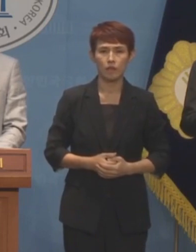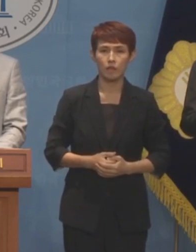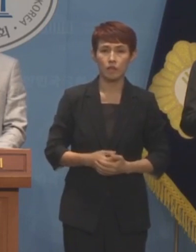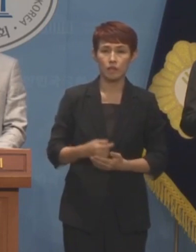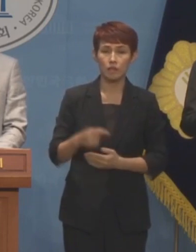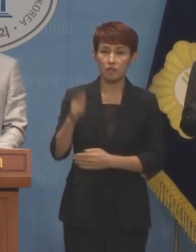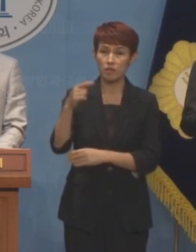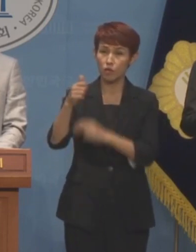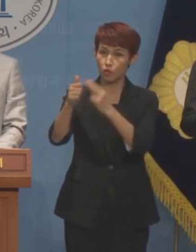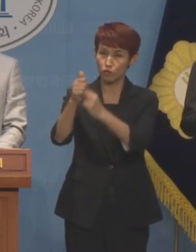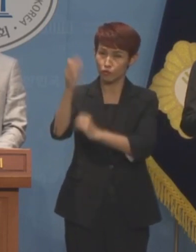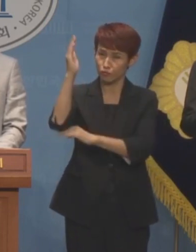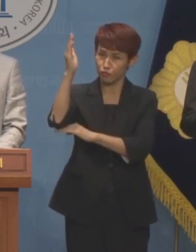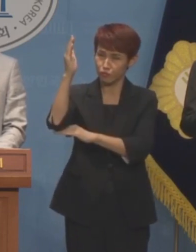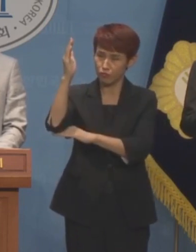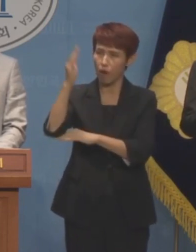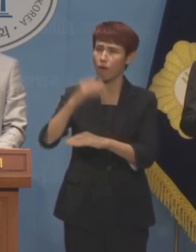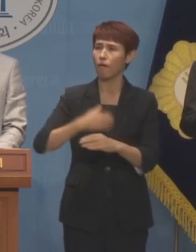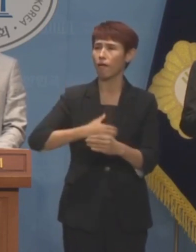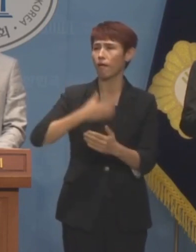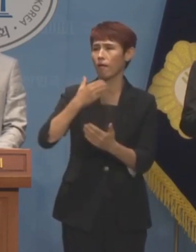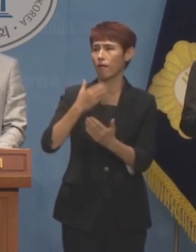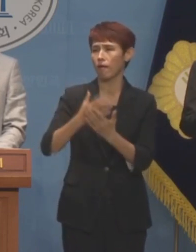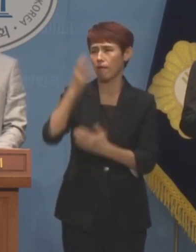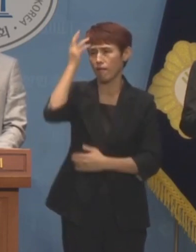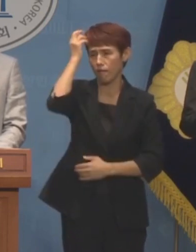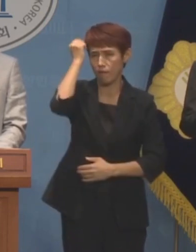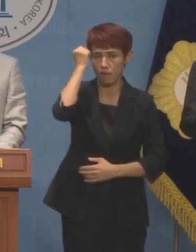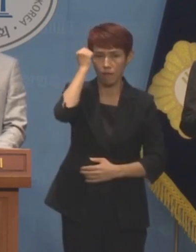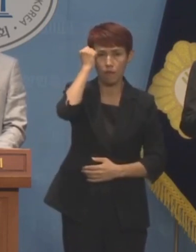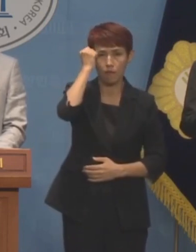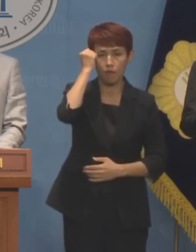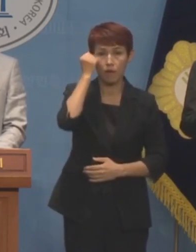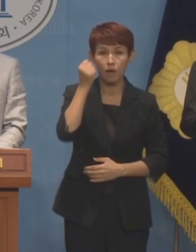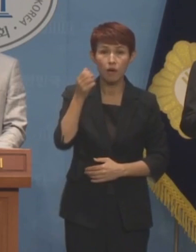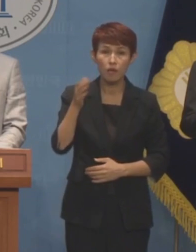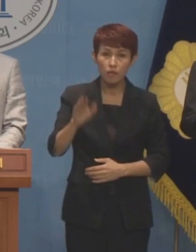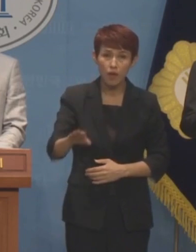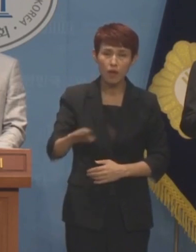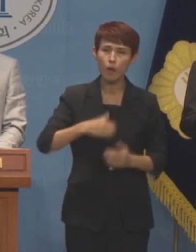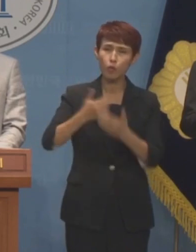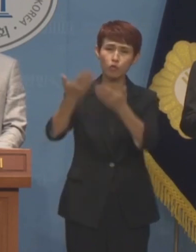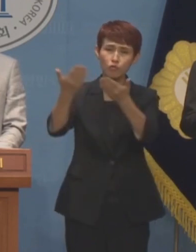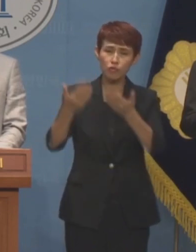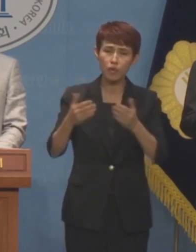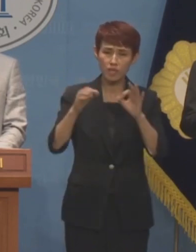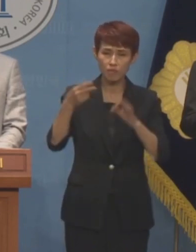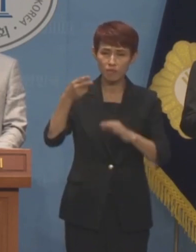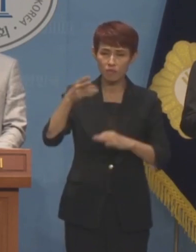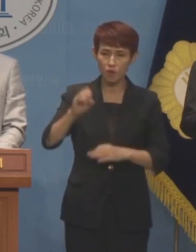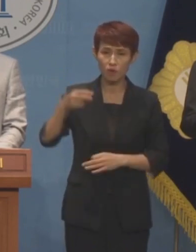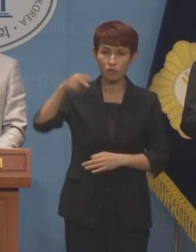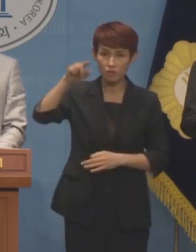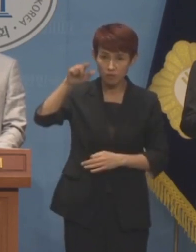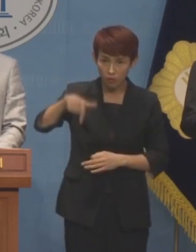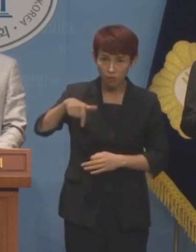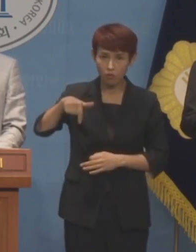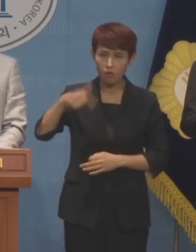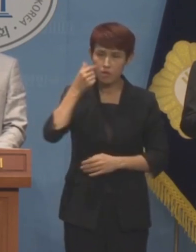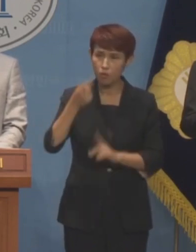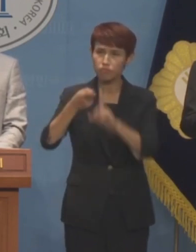발언을 지금까지도 잊을 수가 없습니다. 그런 수업으로 감동을 주었던 사람이